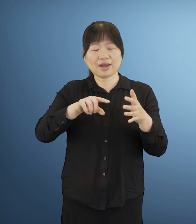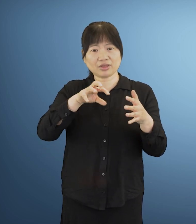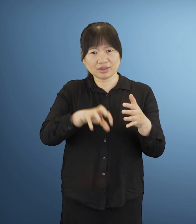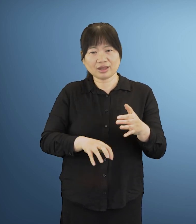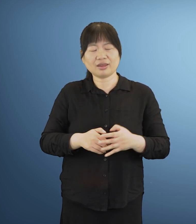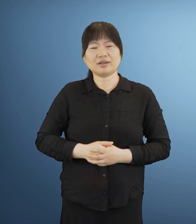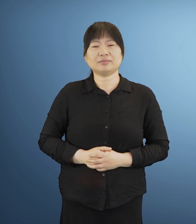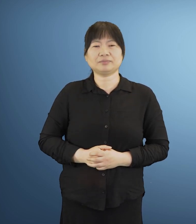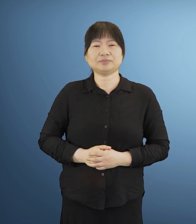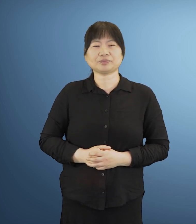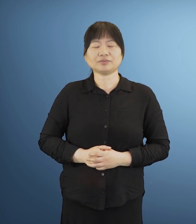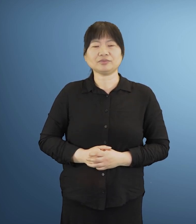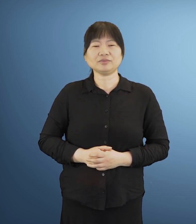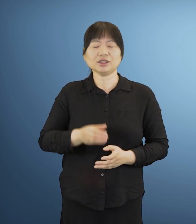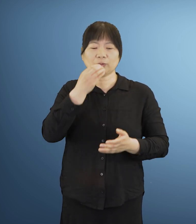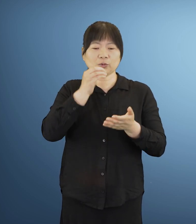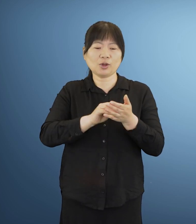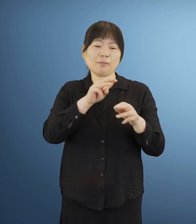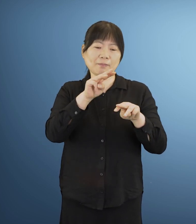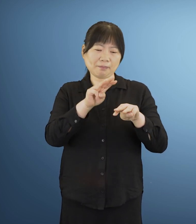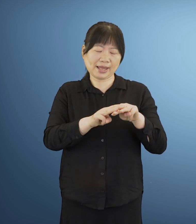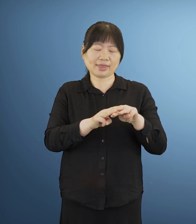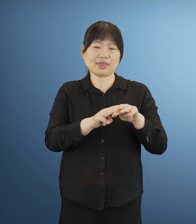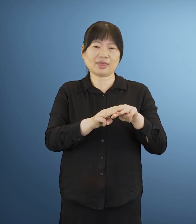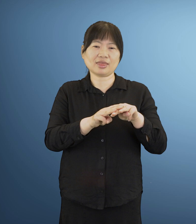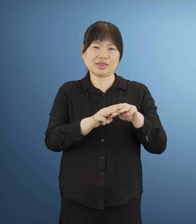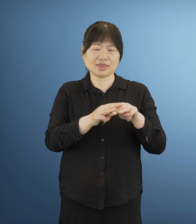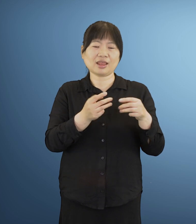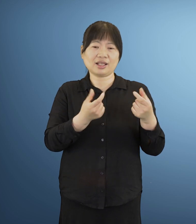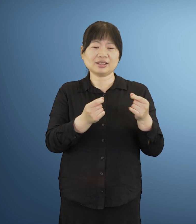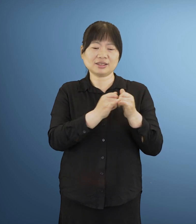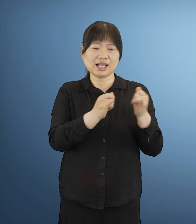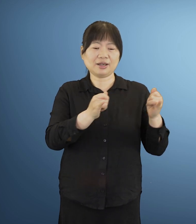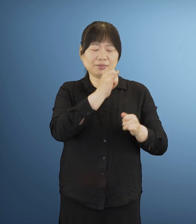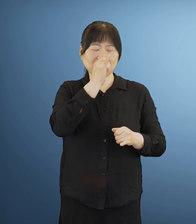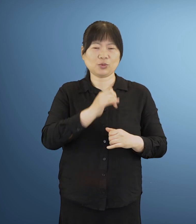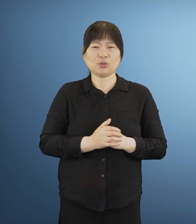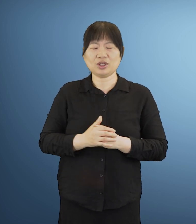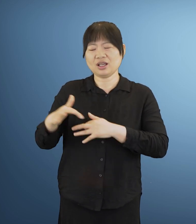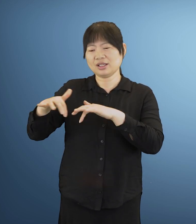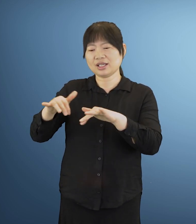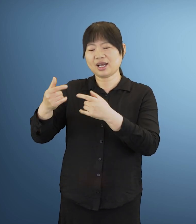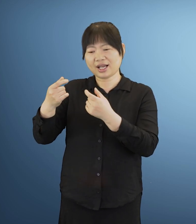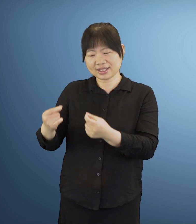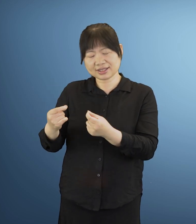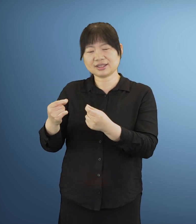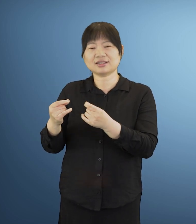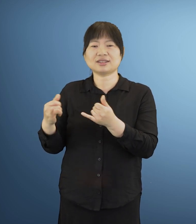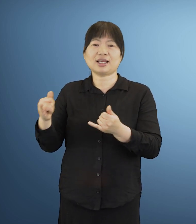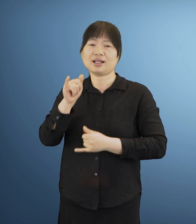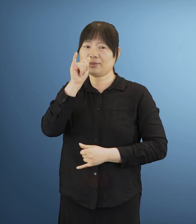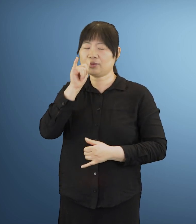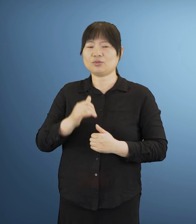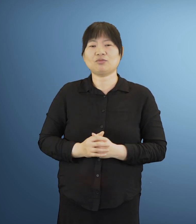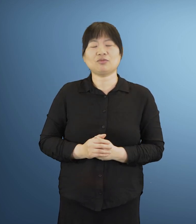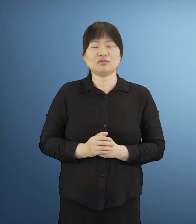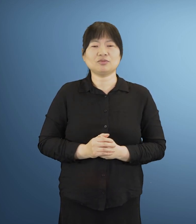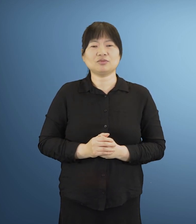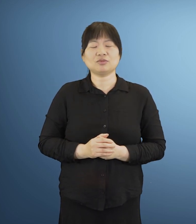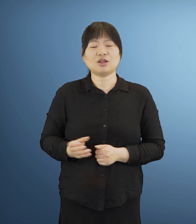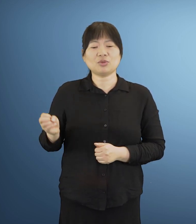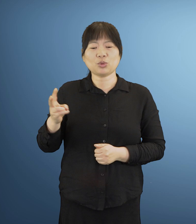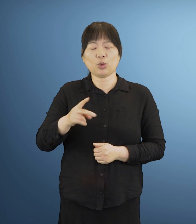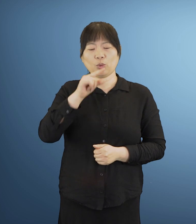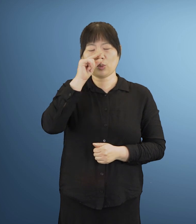가운데에도 이 돌짝밭 같은 사람이 있고 길가 같은 심령이 있고